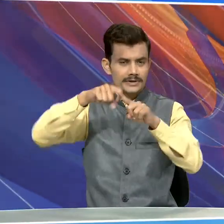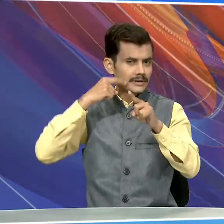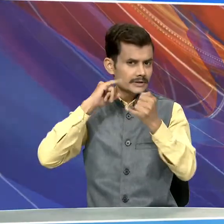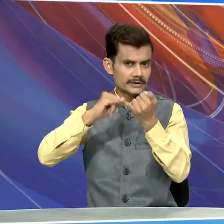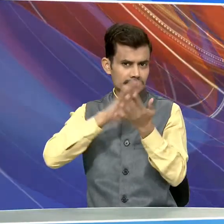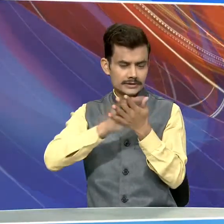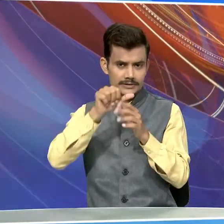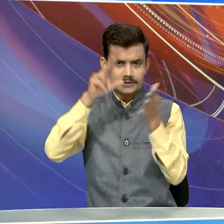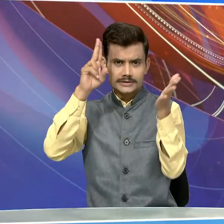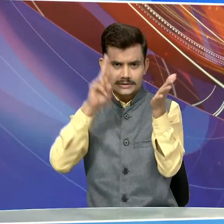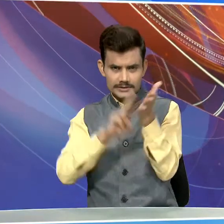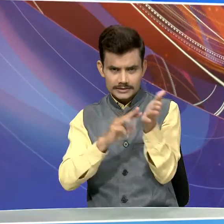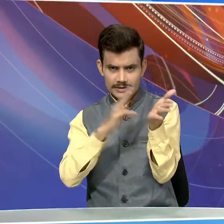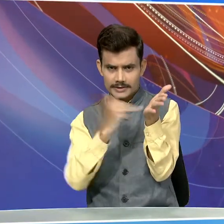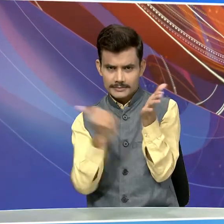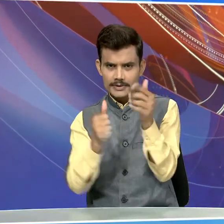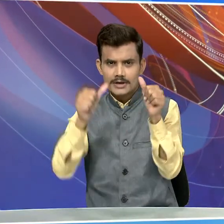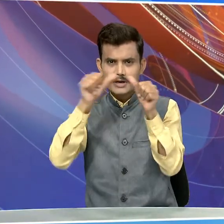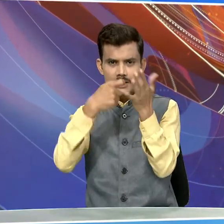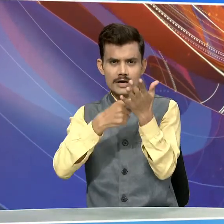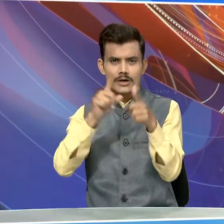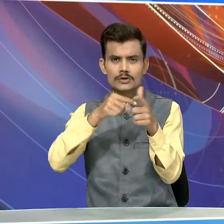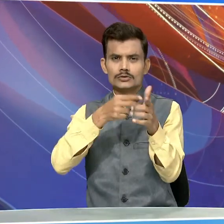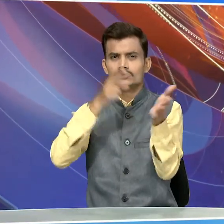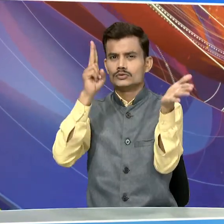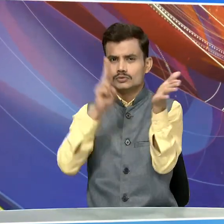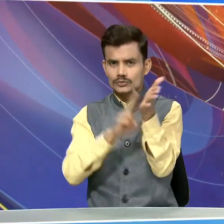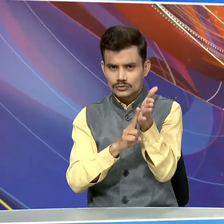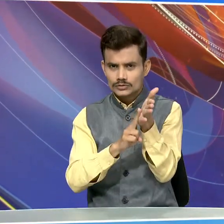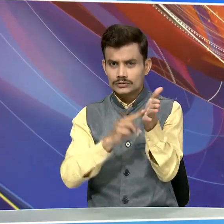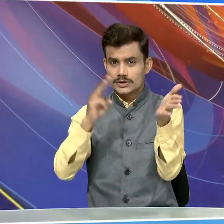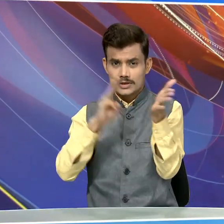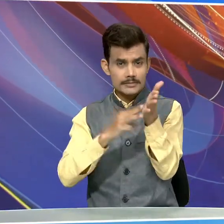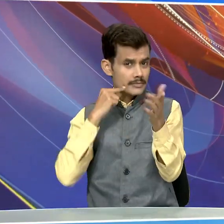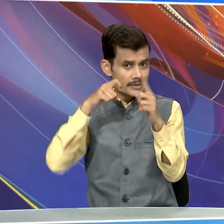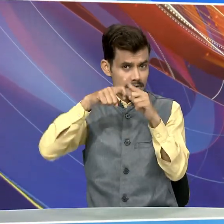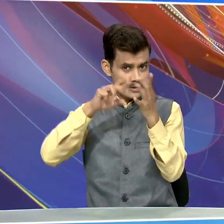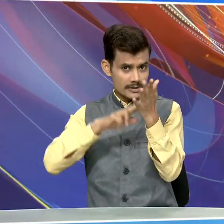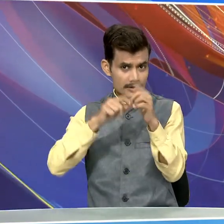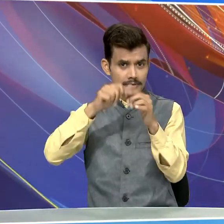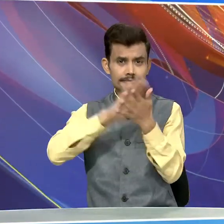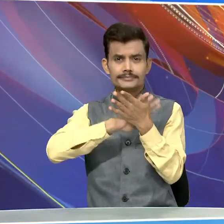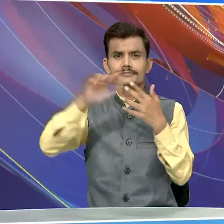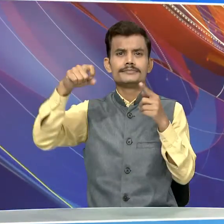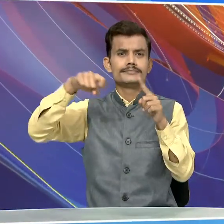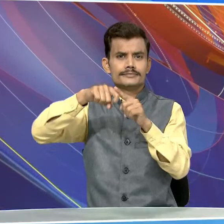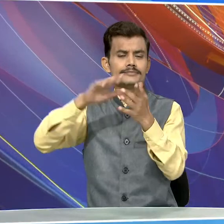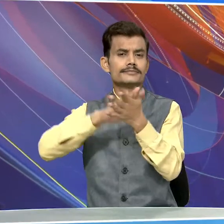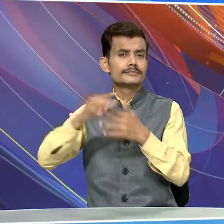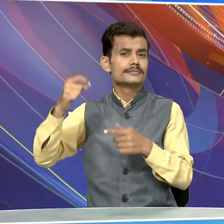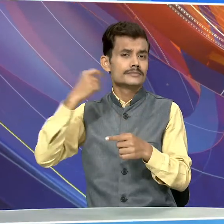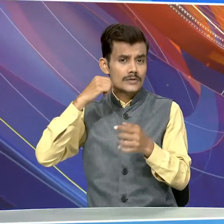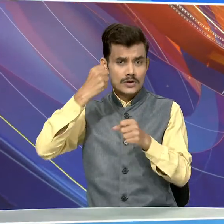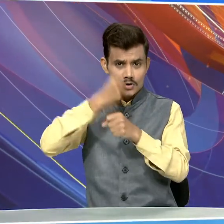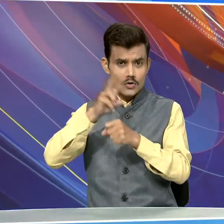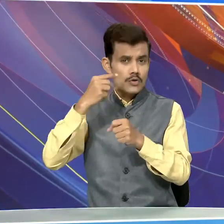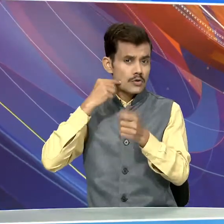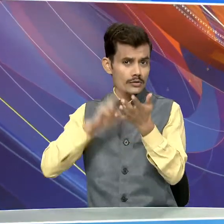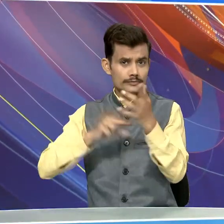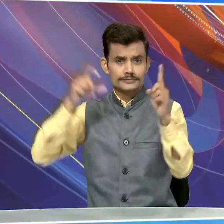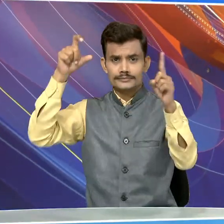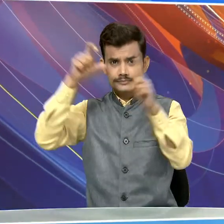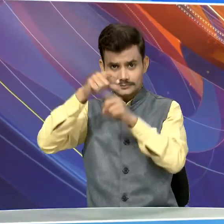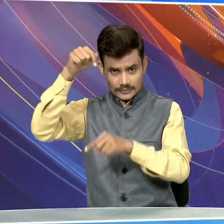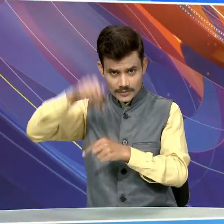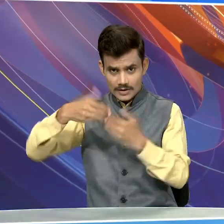किशन रेड्डी, संस्कृति राज्य मंत्री अर्जुन राम मेघवाल, मीनाक्षी लेखी, संस्कृति मंत्रालय में सचिव गोविंद मोहन